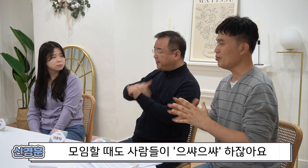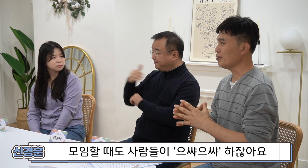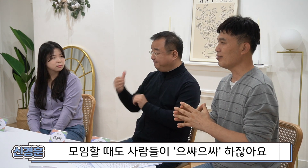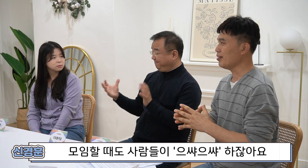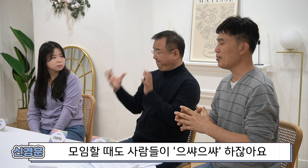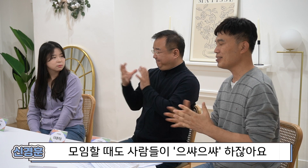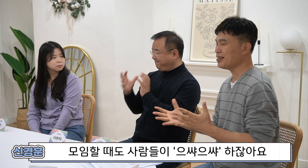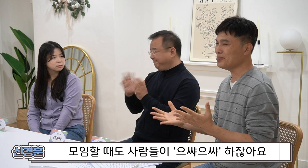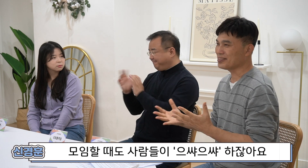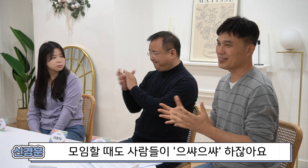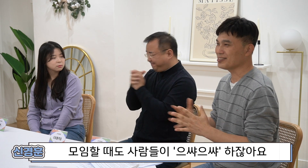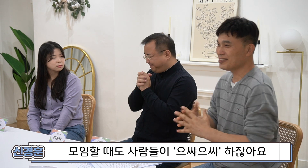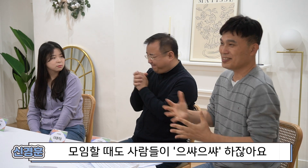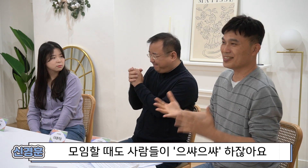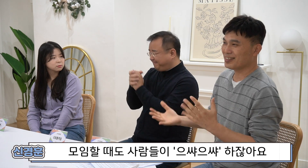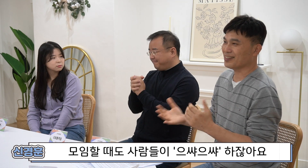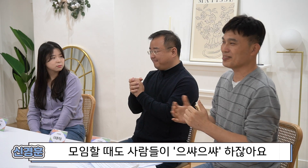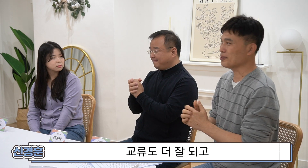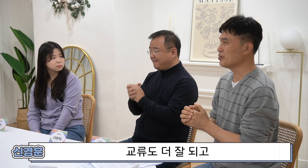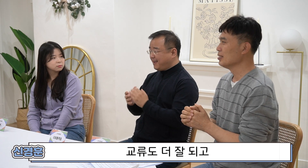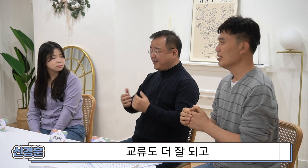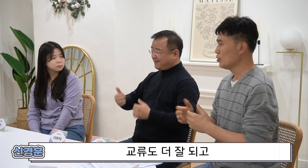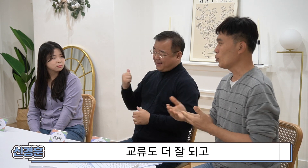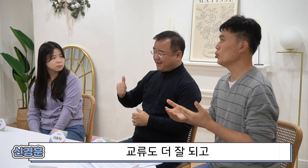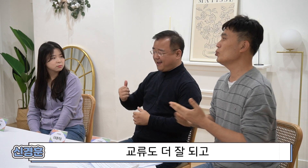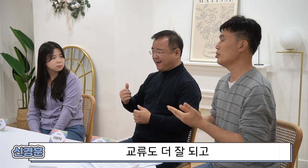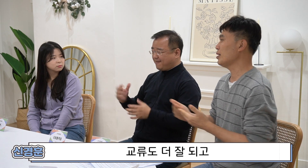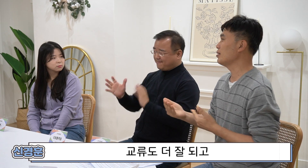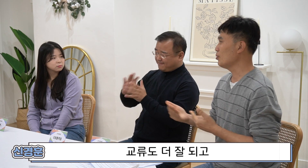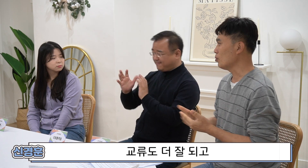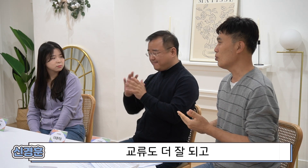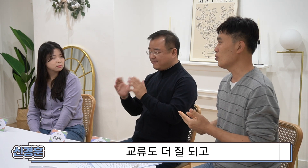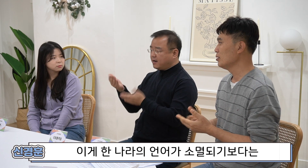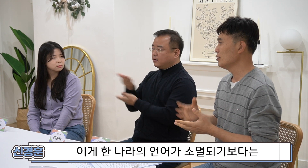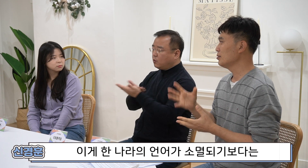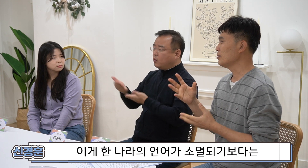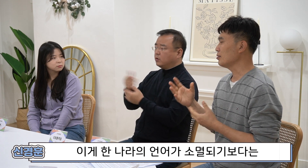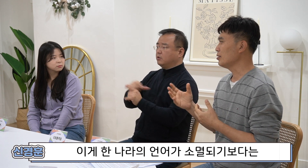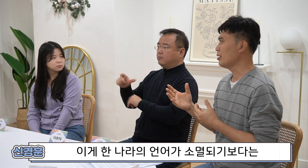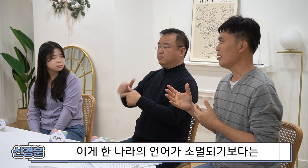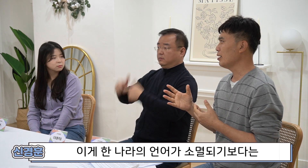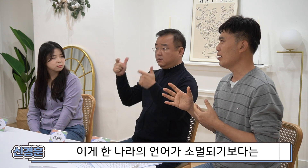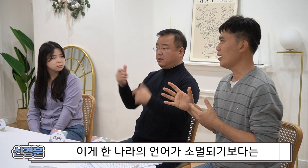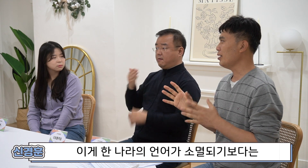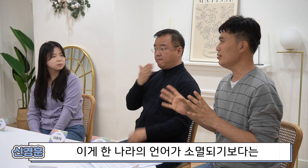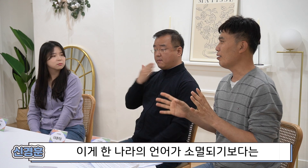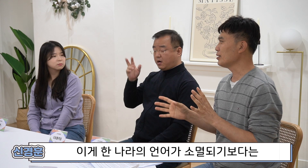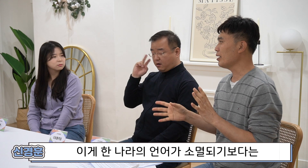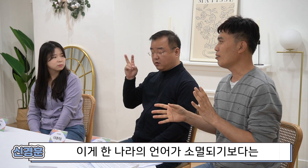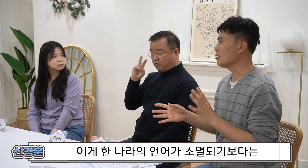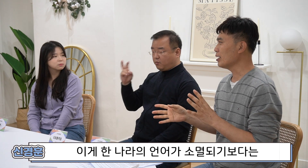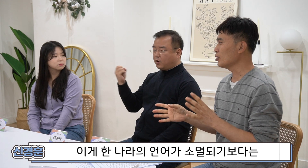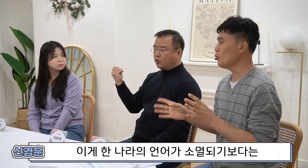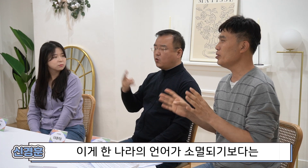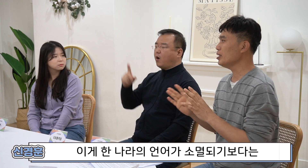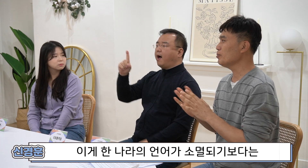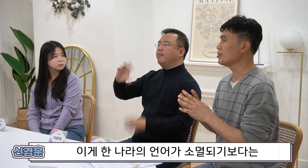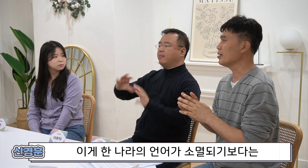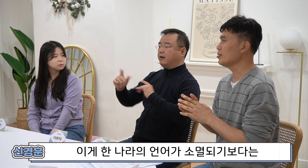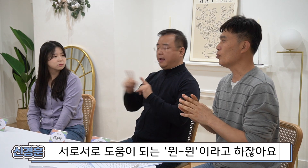때도 막 사람들이 자꾸 시작하잖아요. 그래서 교류도 더 잘 되고, 이게 한 나라의 언어가 이렇게 소멸되기보다는